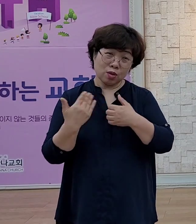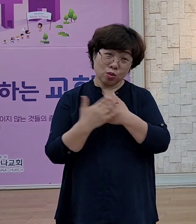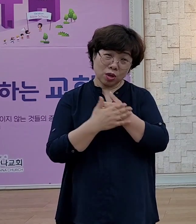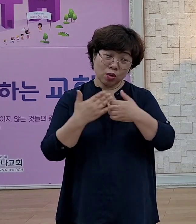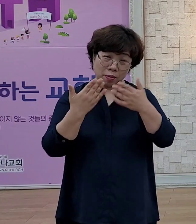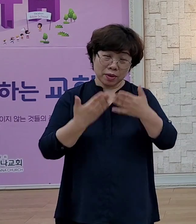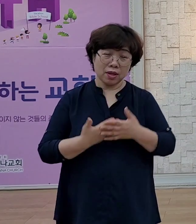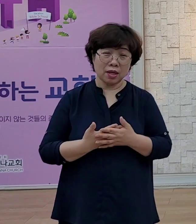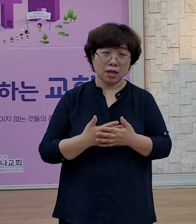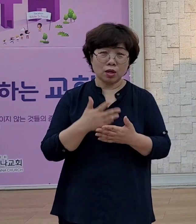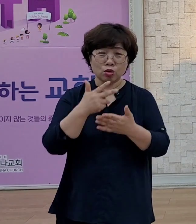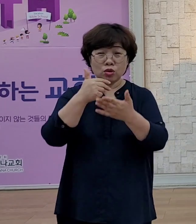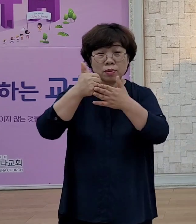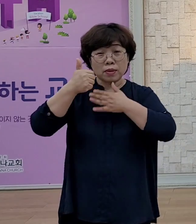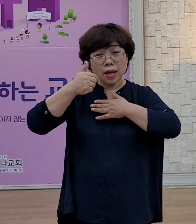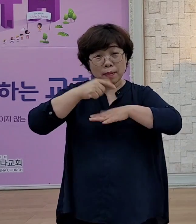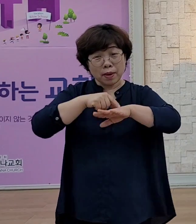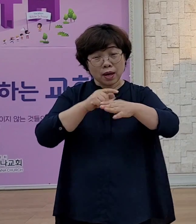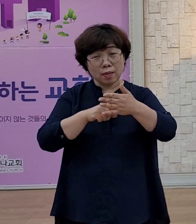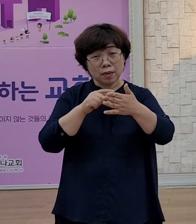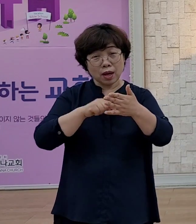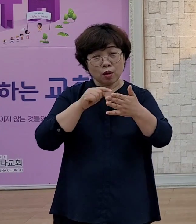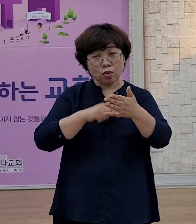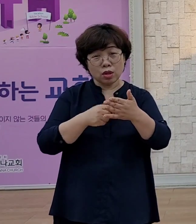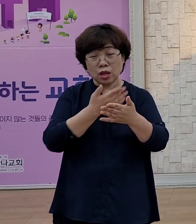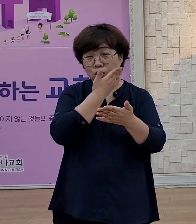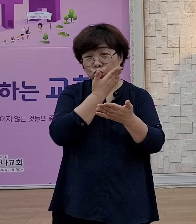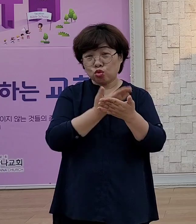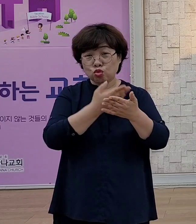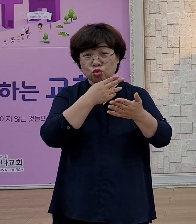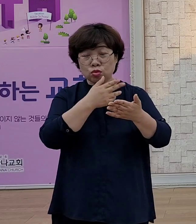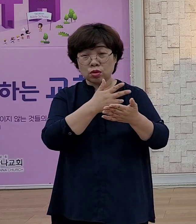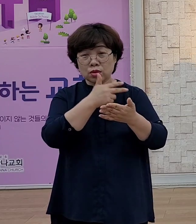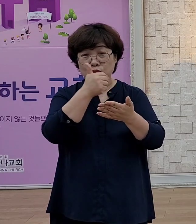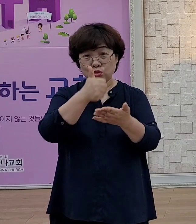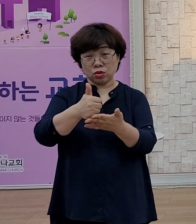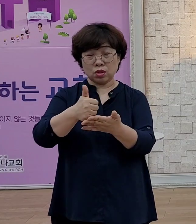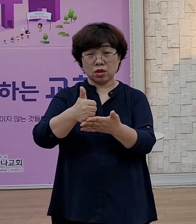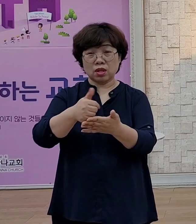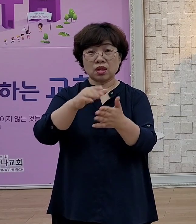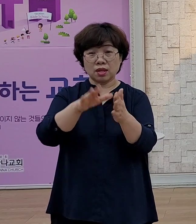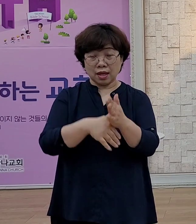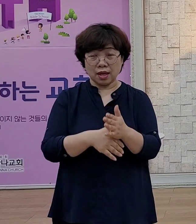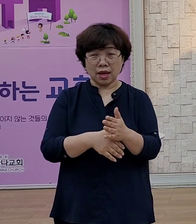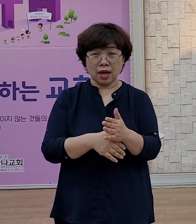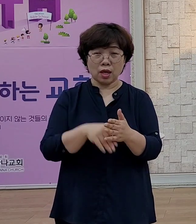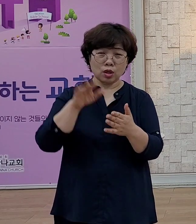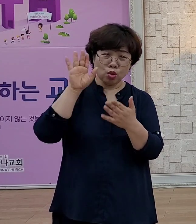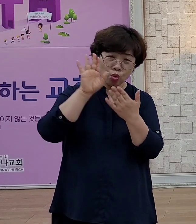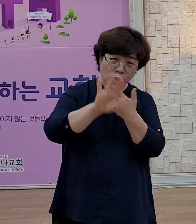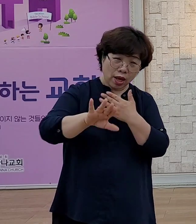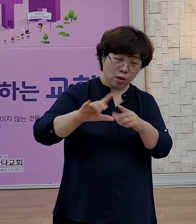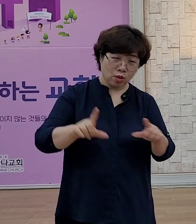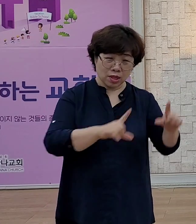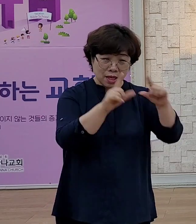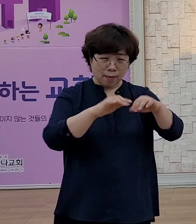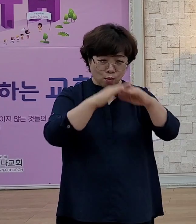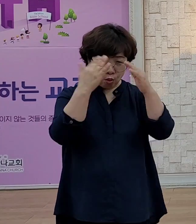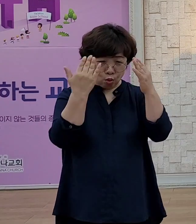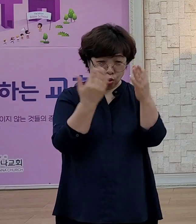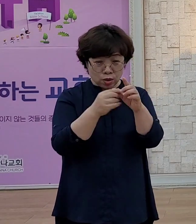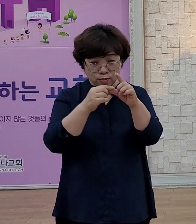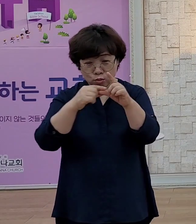정말 주님이 내 마음속에 이 보좌의 주인이시라면 그것 말고도 우리 삶의 모든 전